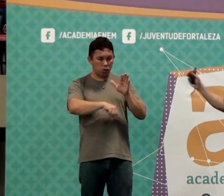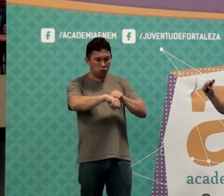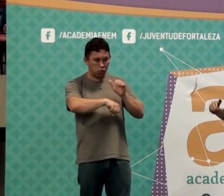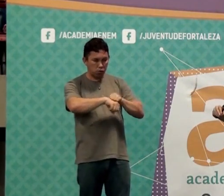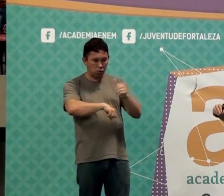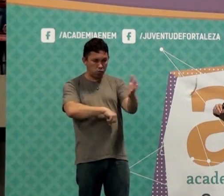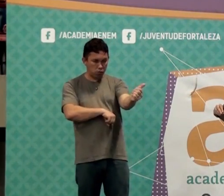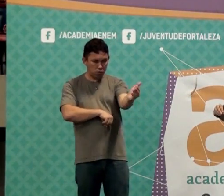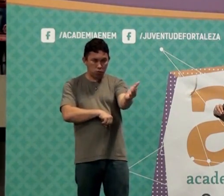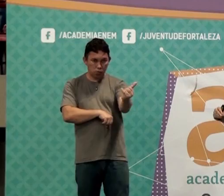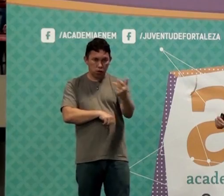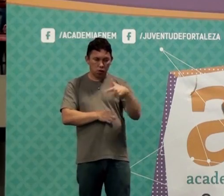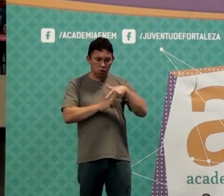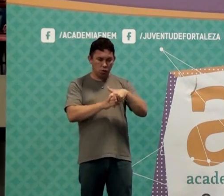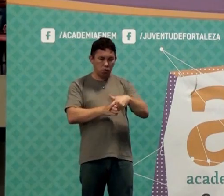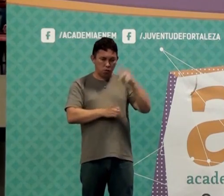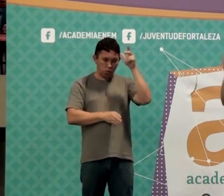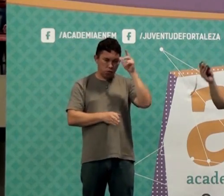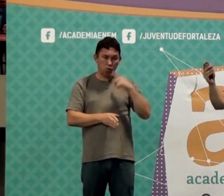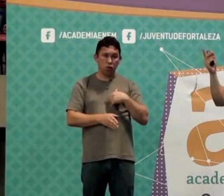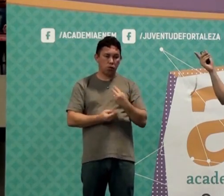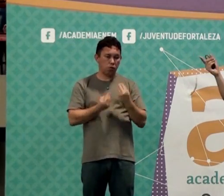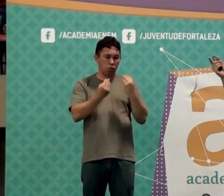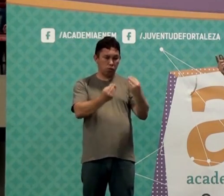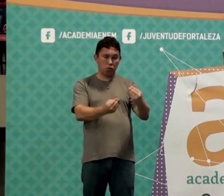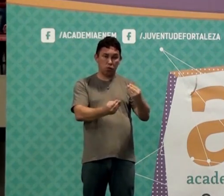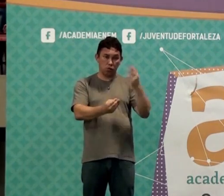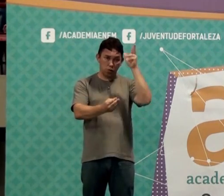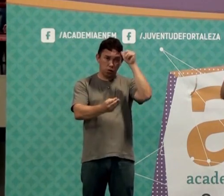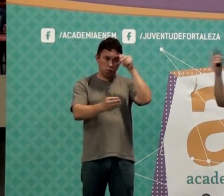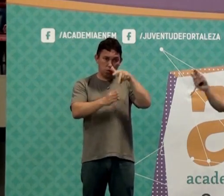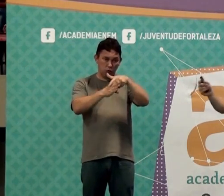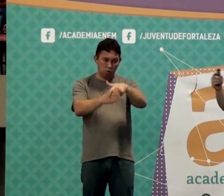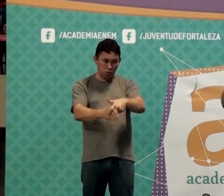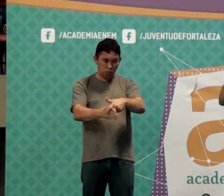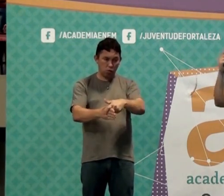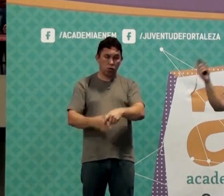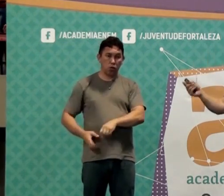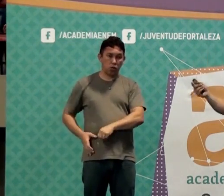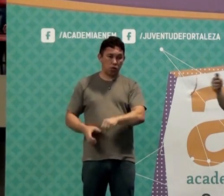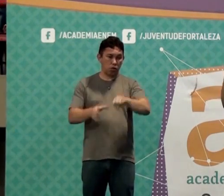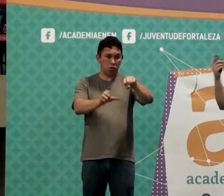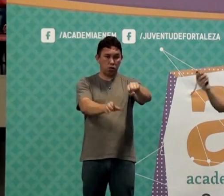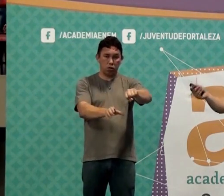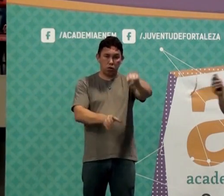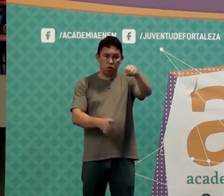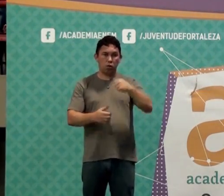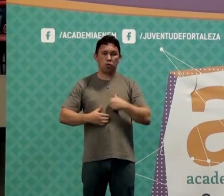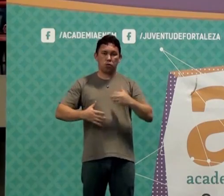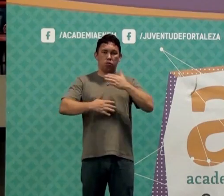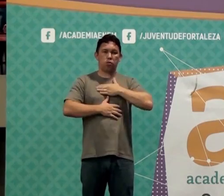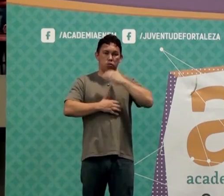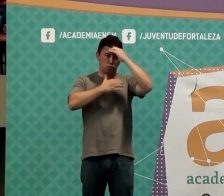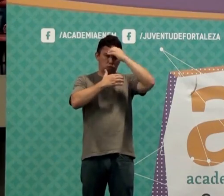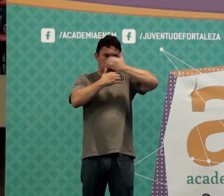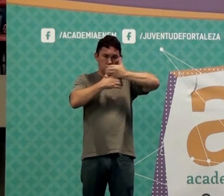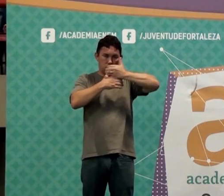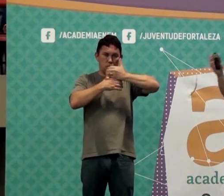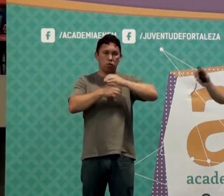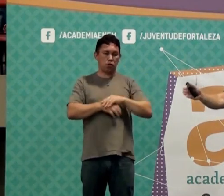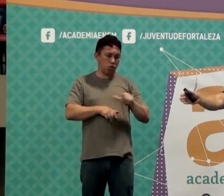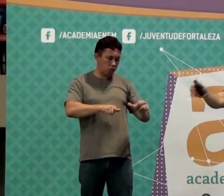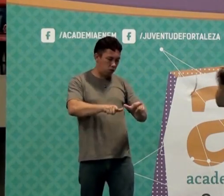aos vassalos. Os vassalos e os suzeranos têm uma relação chamada auxilium. Um auxilia